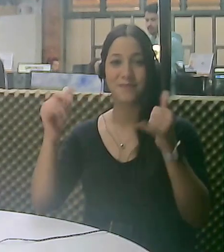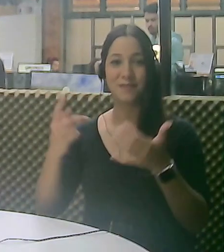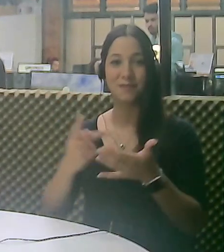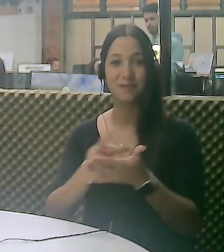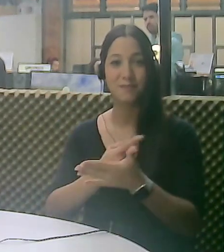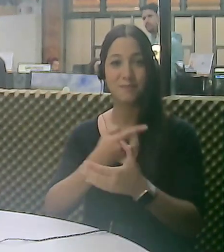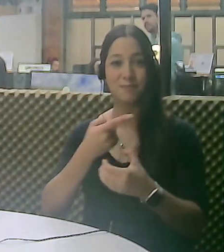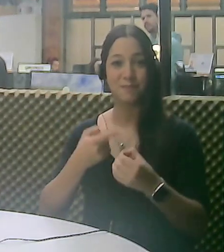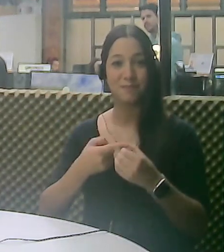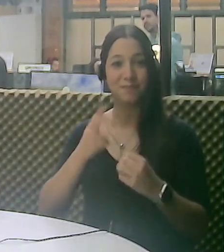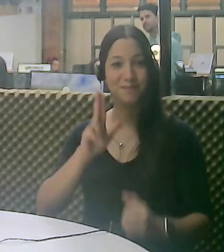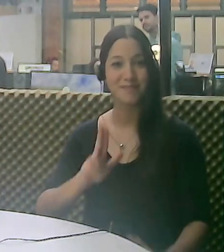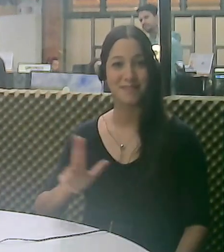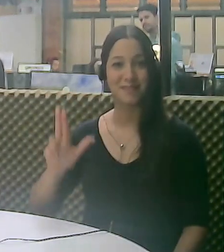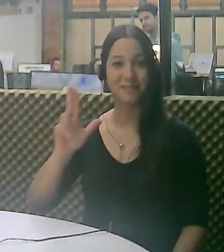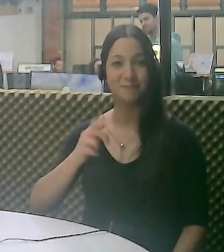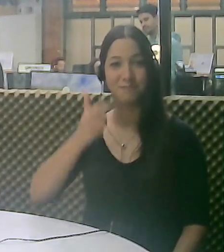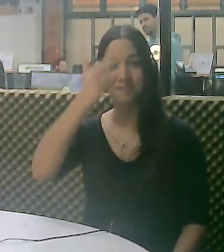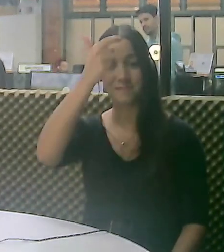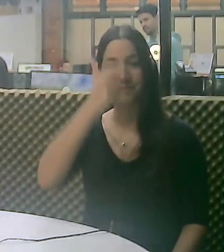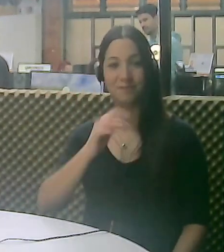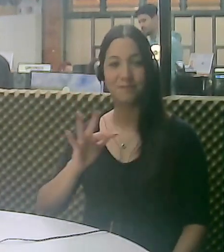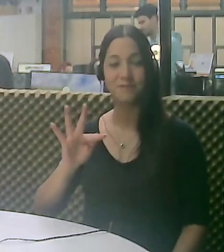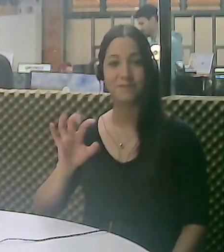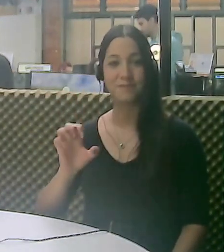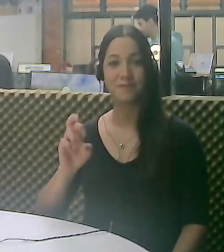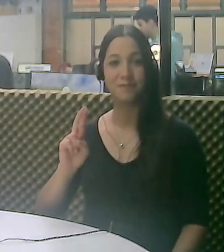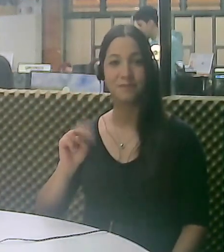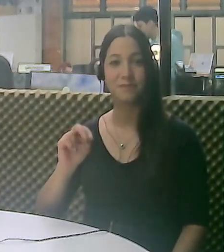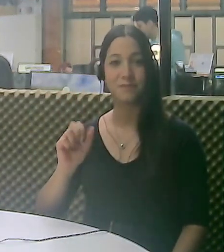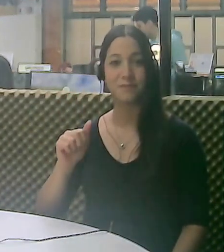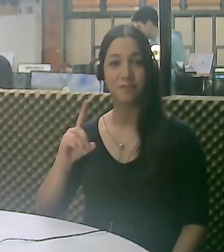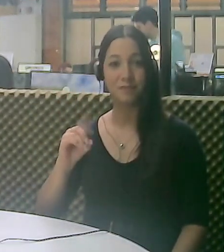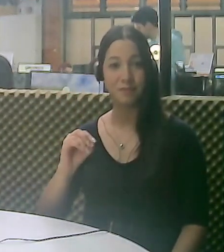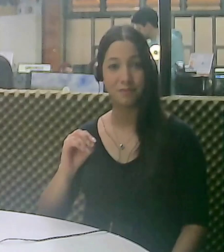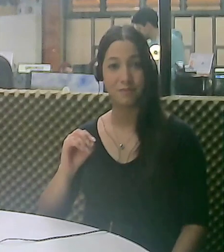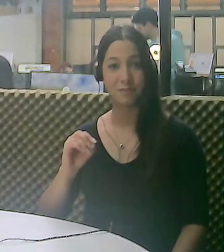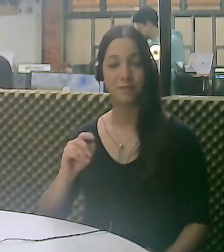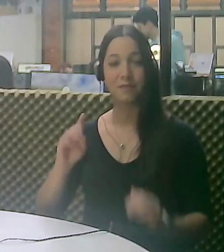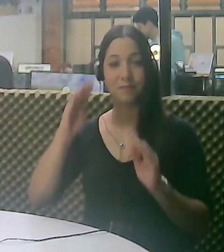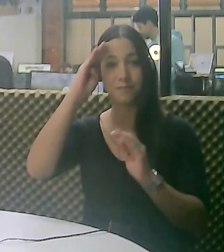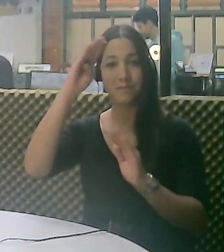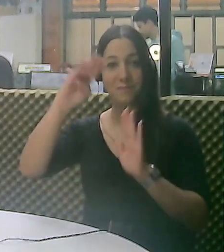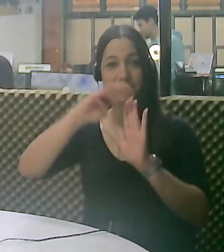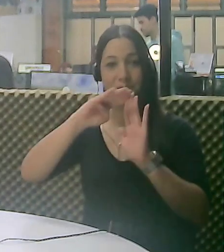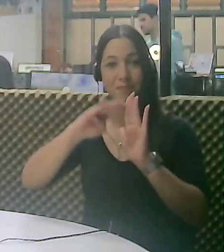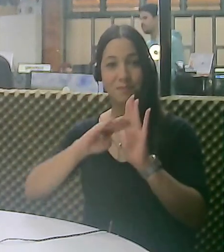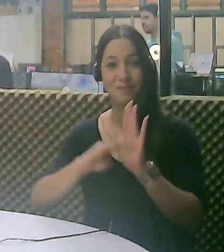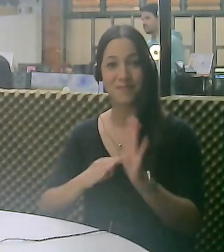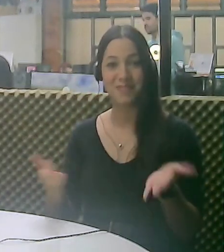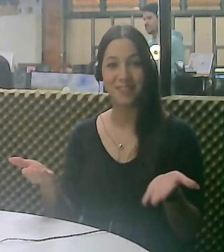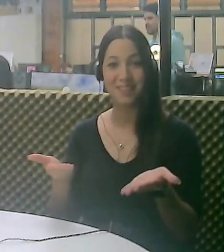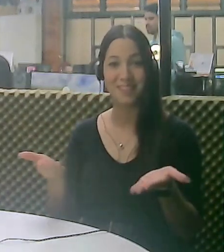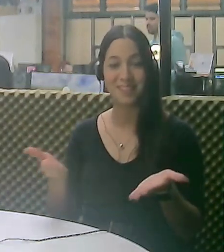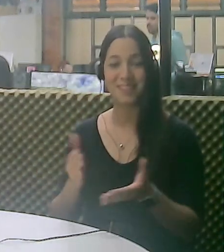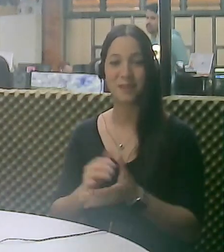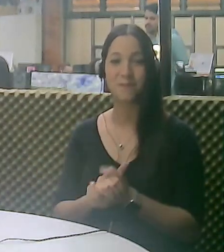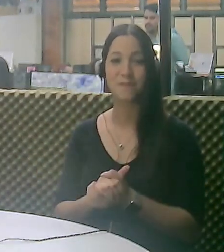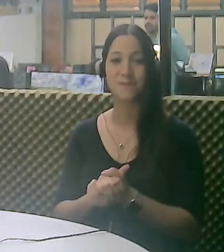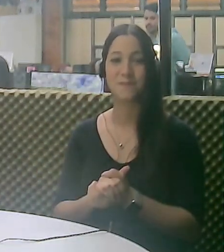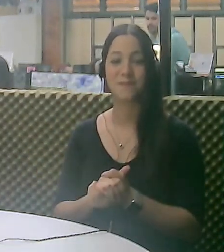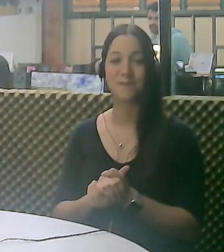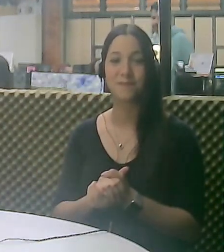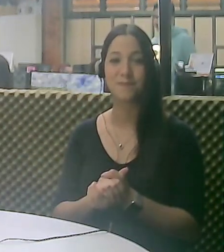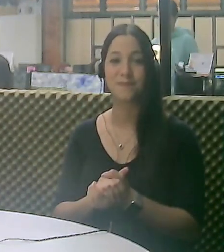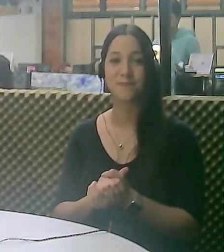sobre o que de fato acontece em Uberlândia. Eu sou o Fernando Cássio. Começamos com os destaques da edição de hoje.